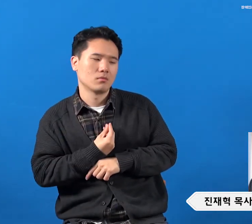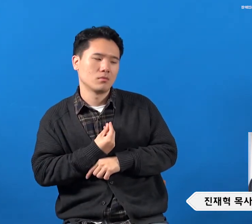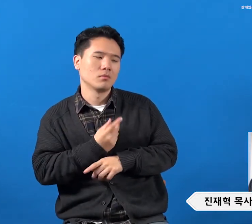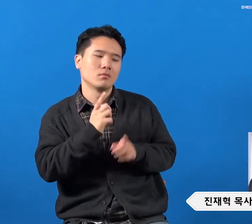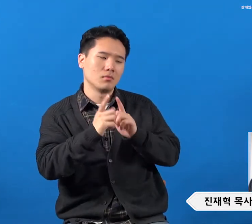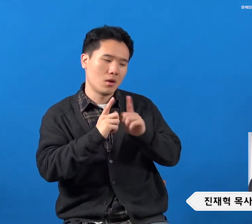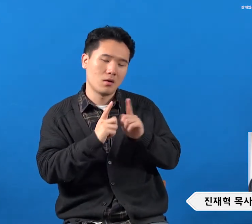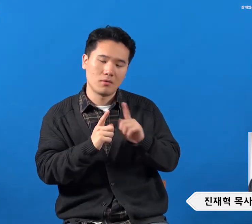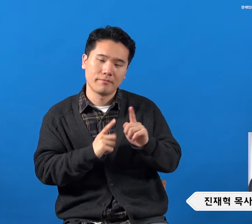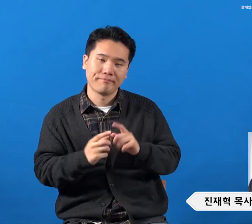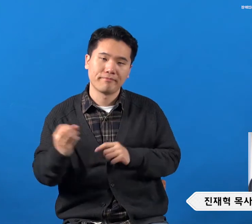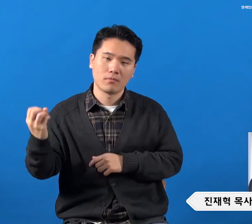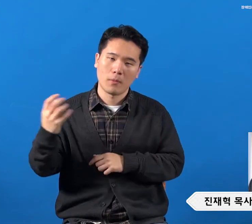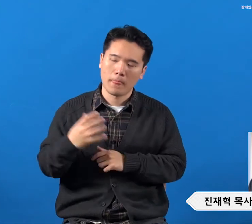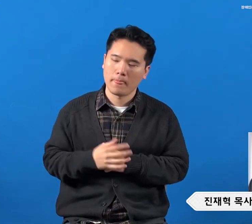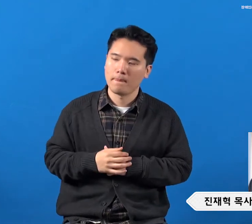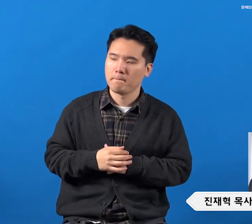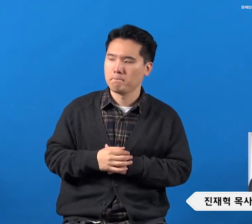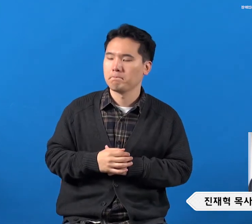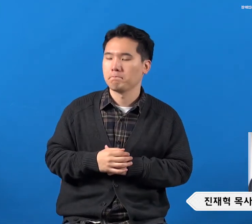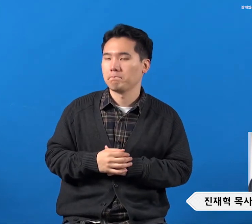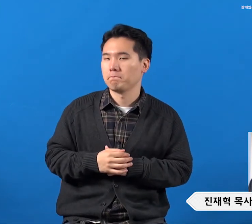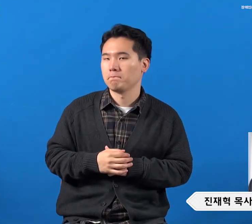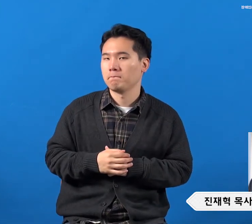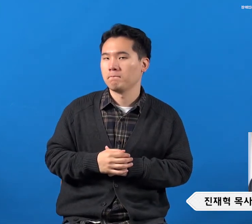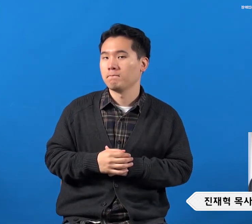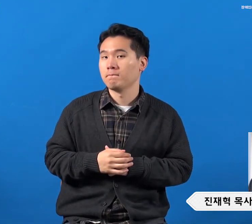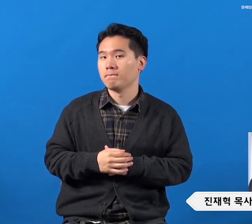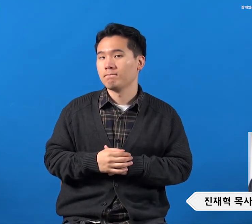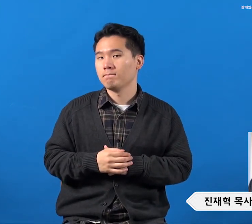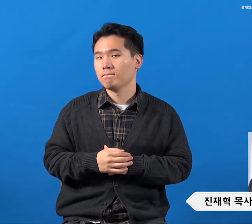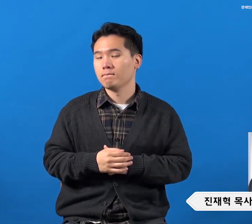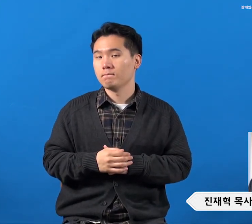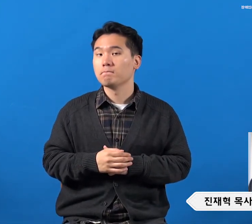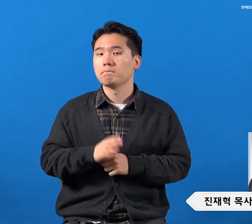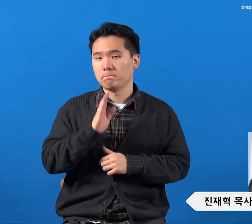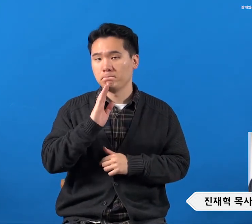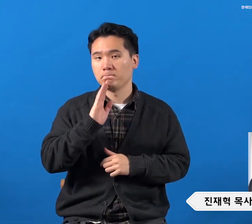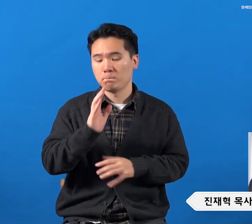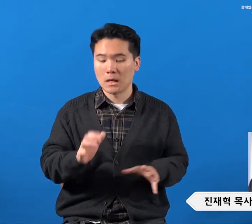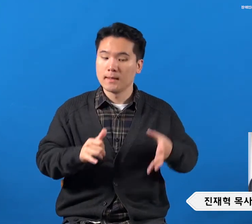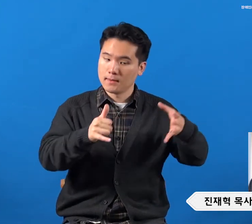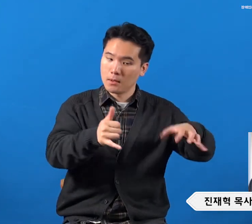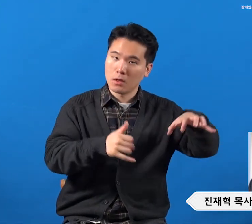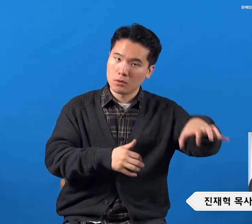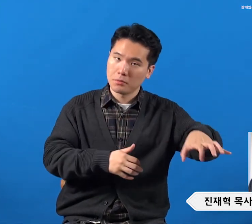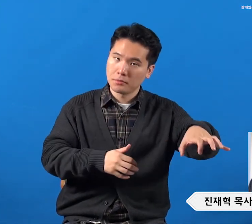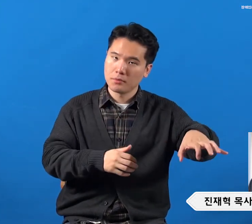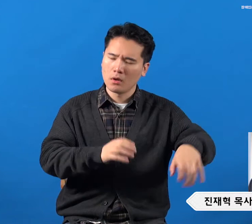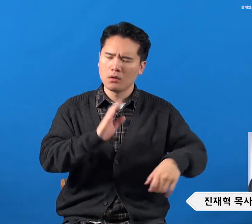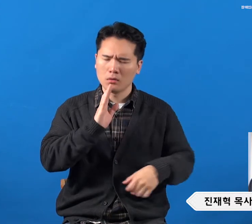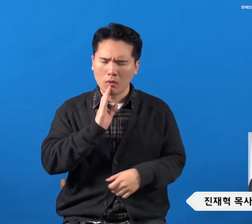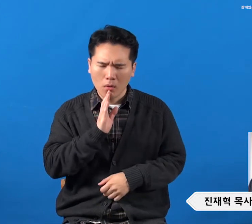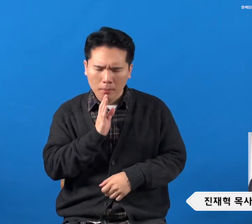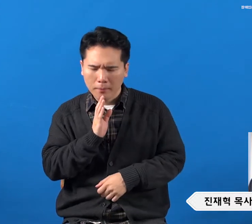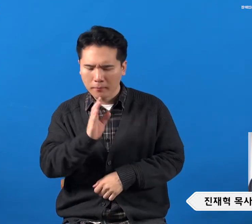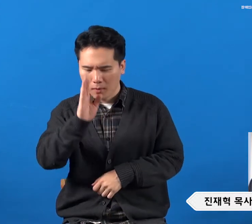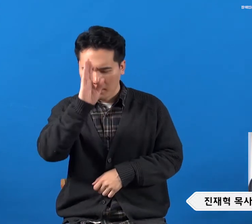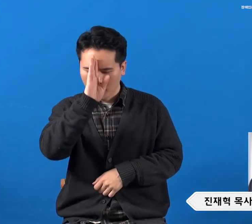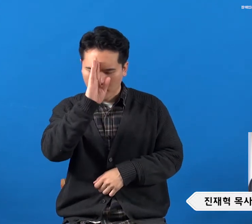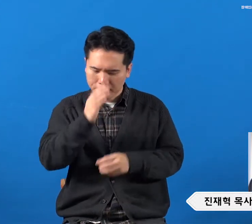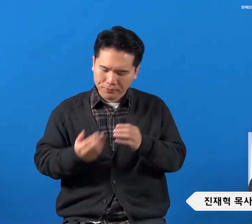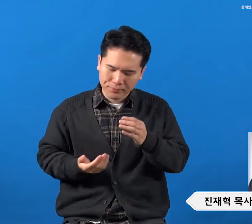고통 중에 고백을 들어봅니다. 그렇습니다. 세상에서는 그렇게 생각하지 않는